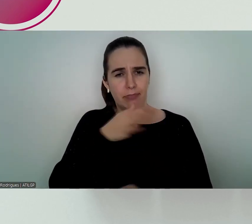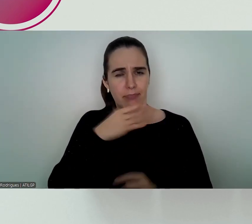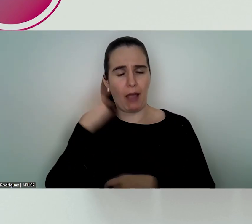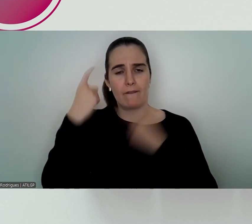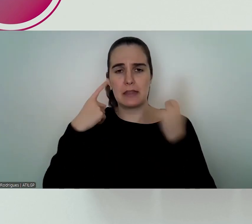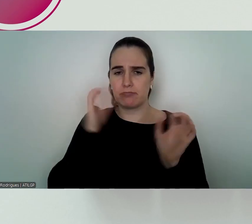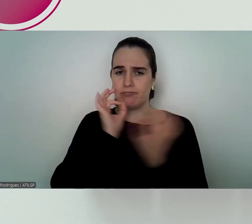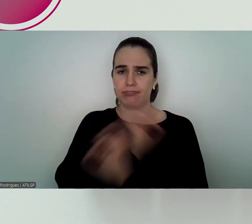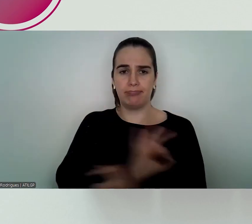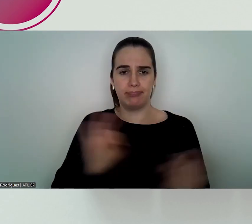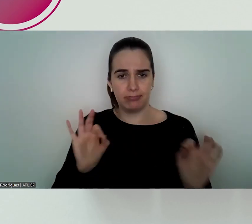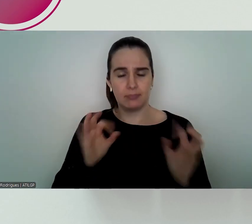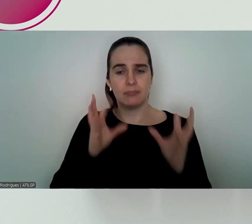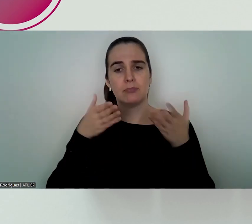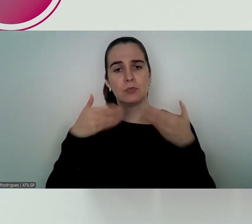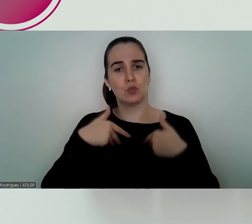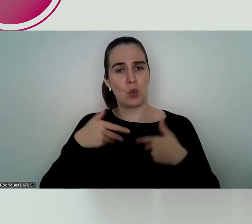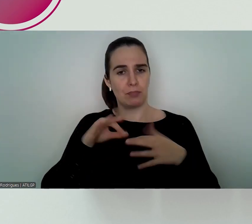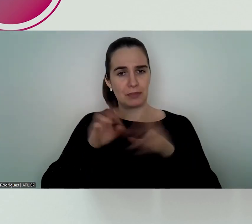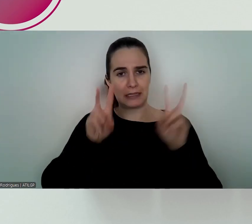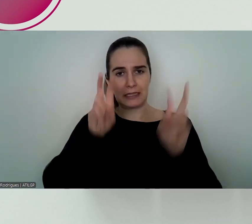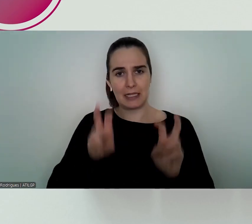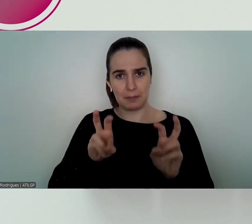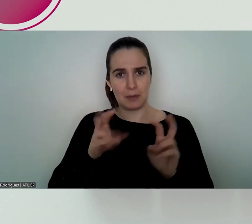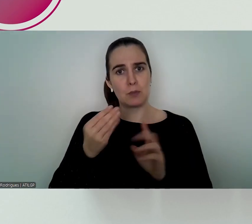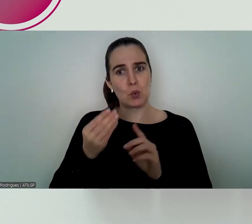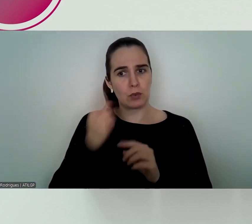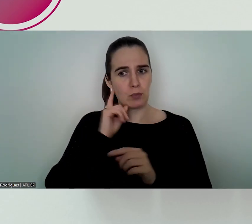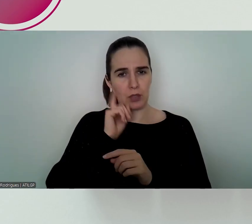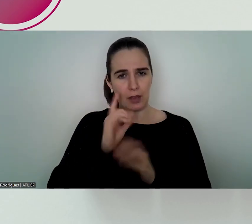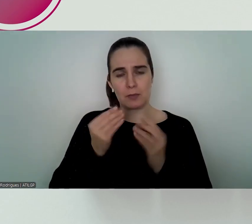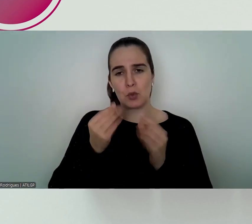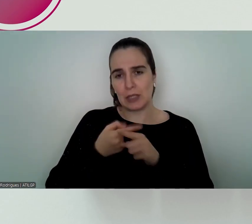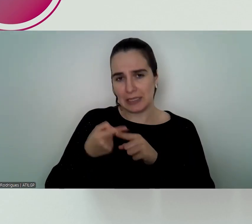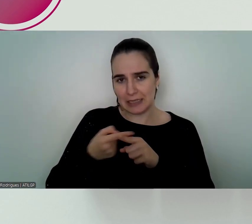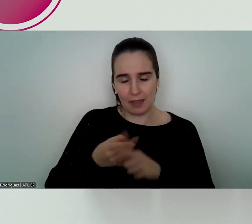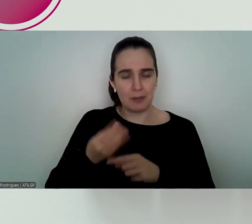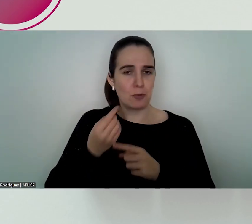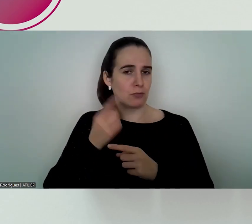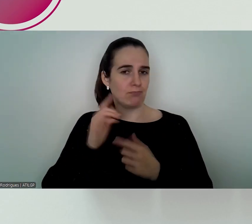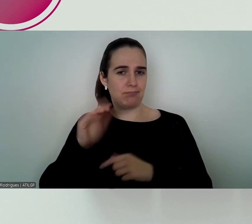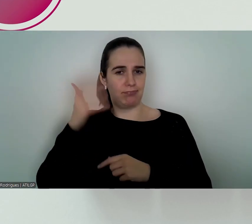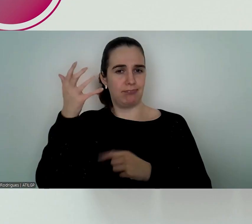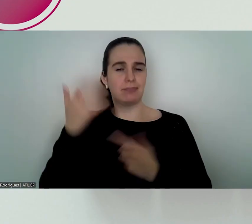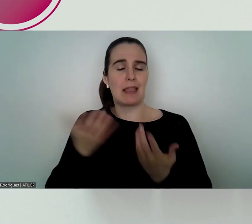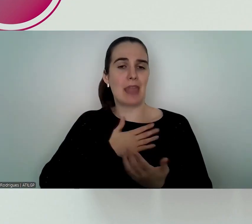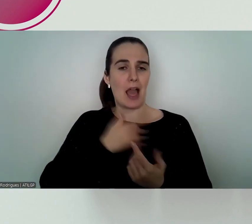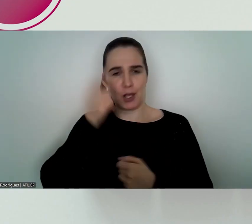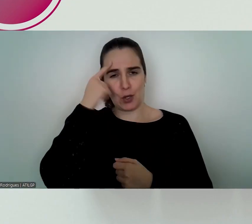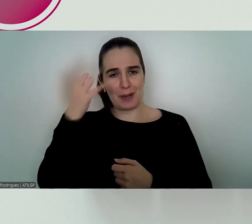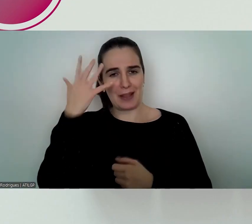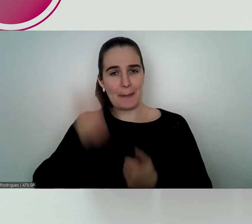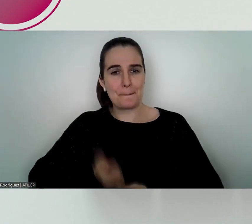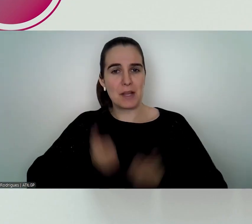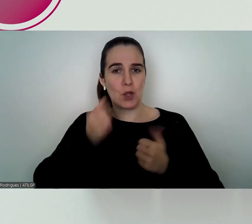reflexão que trouxe sobre esta temática, que foi muito, muito relevante, muito, muito interessante, não só para se compreender um bocadinho melhor a